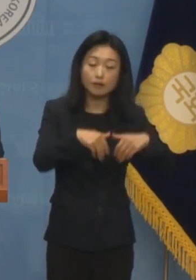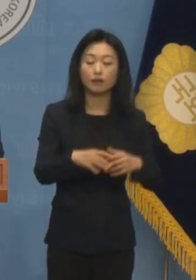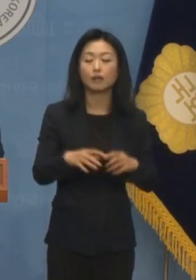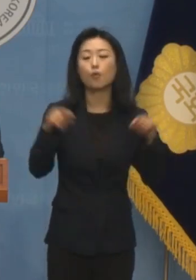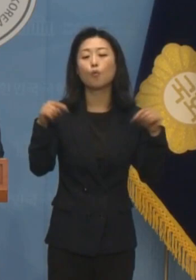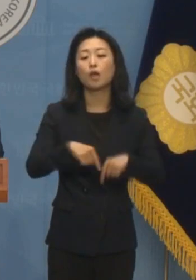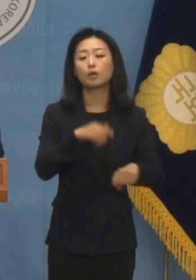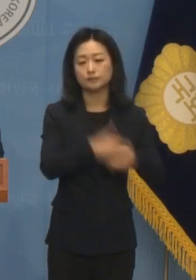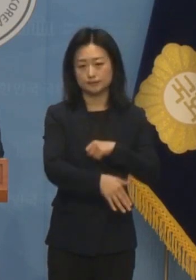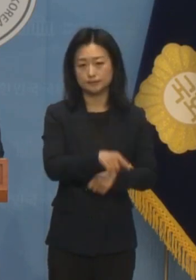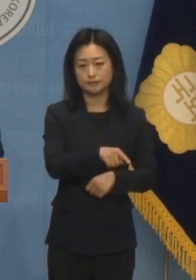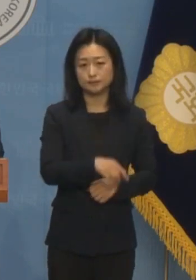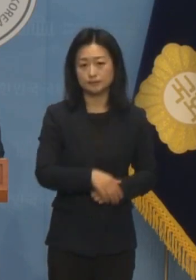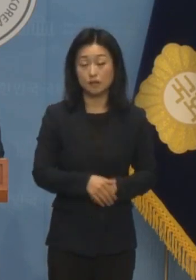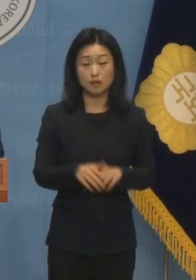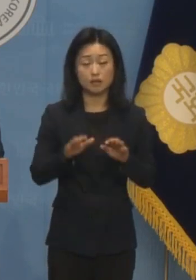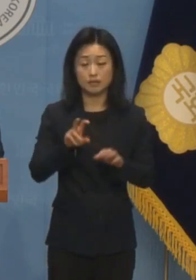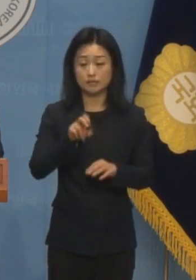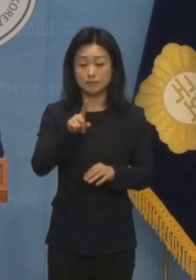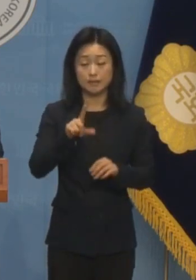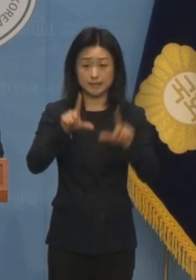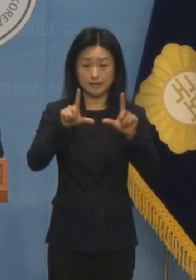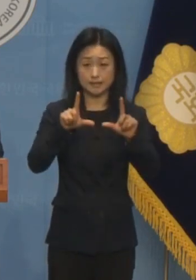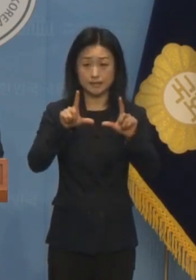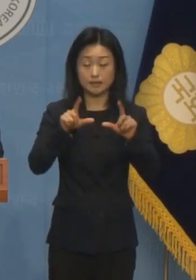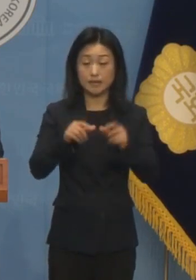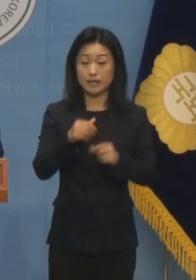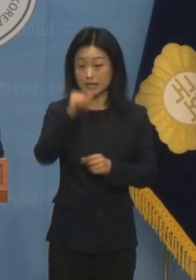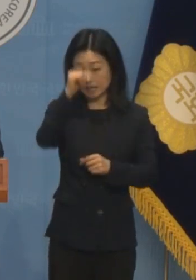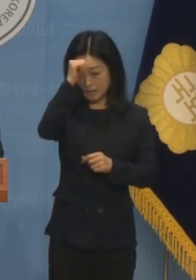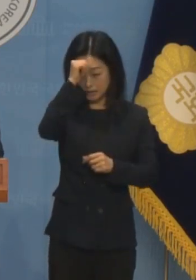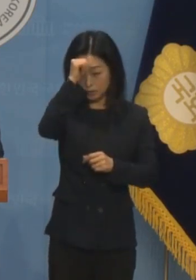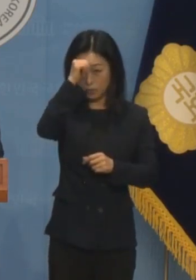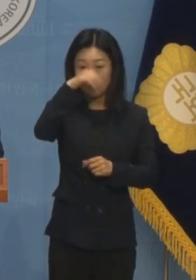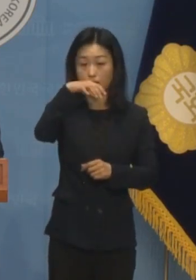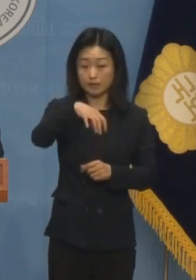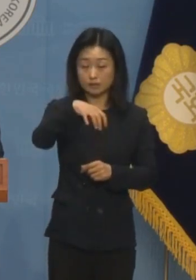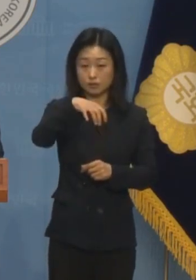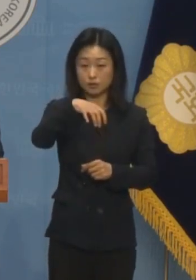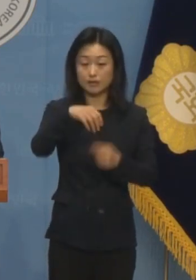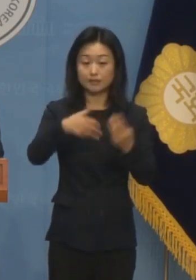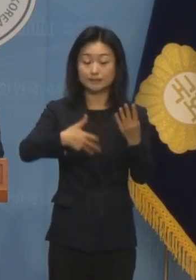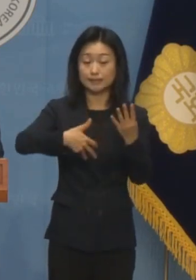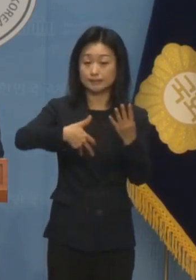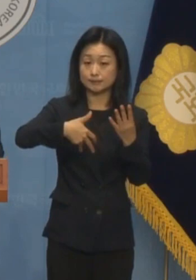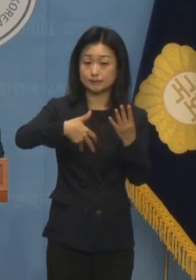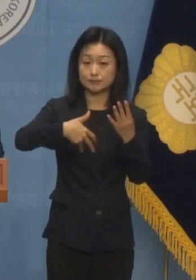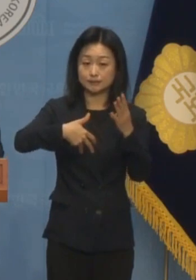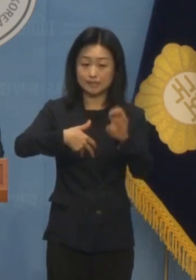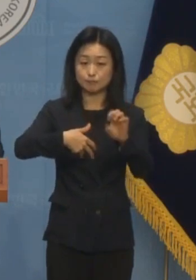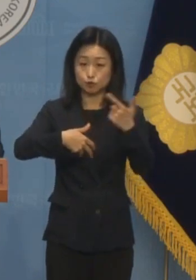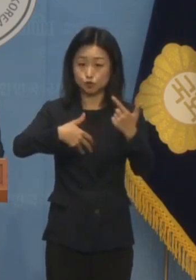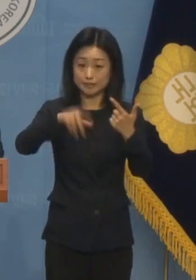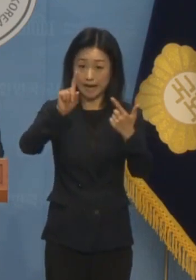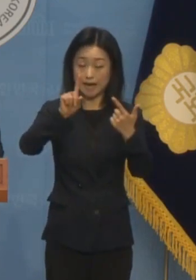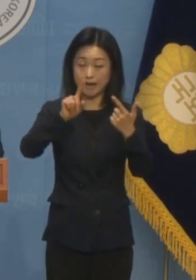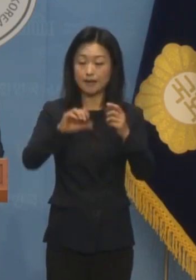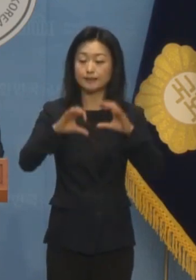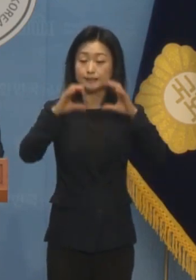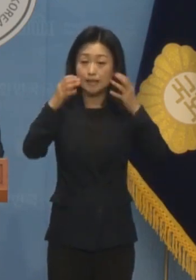있습니다 오는 21일부터 인도 뉴델리에서는 제 46차